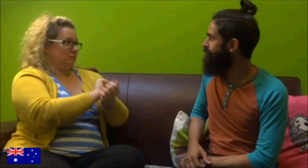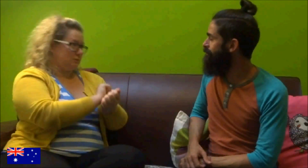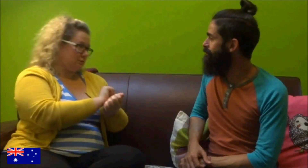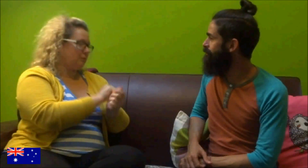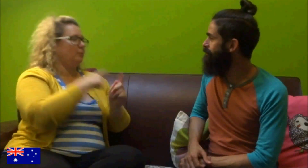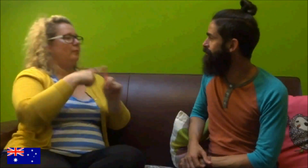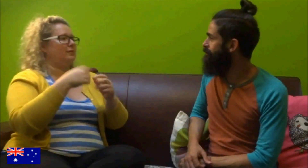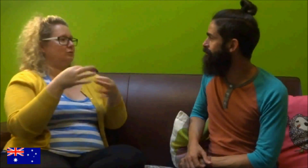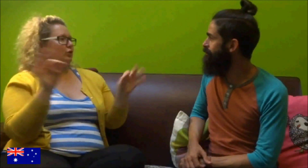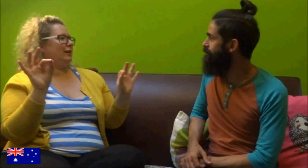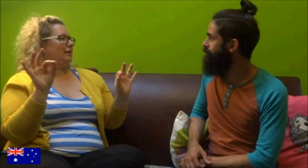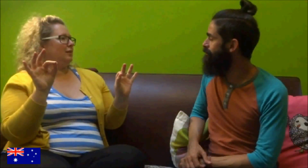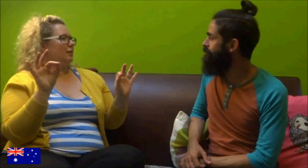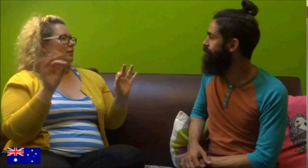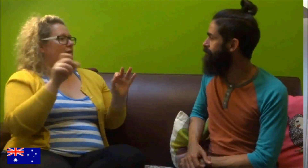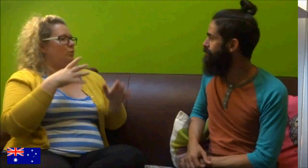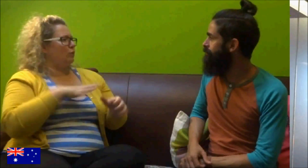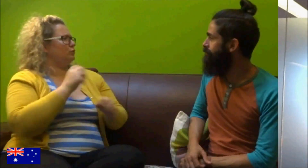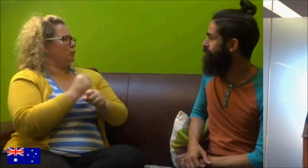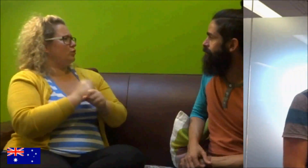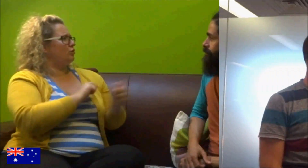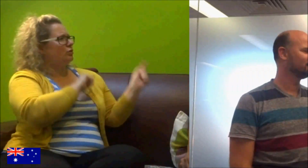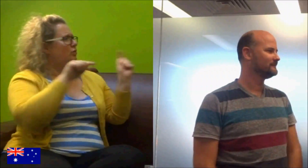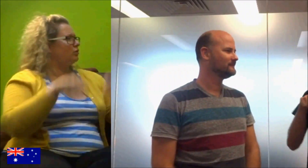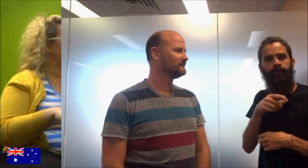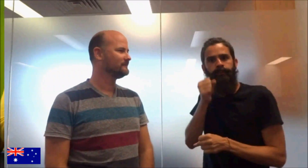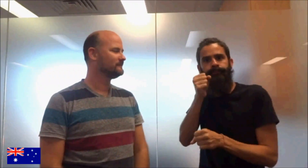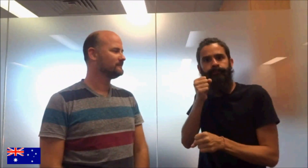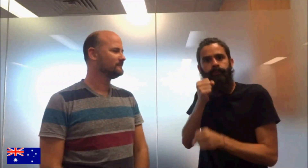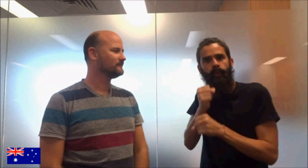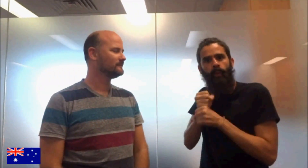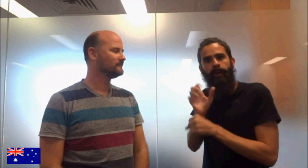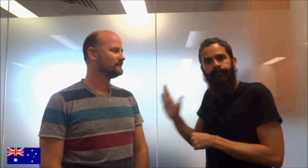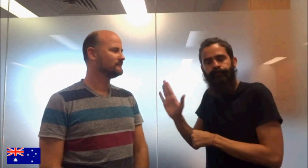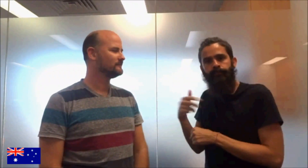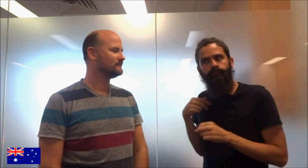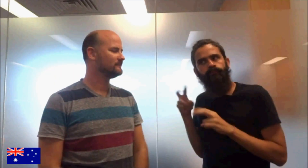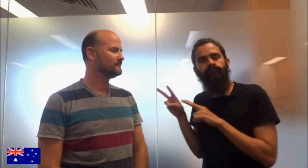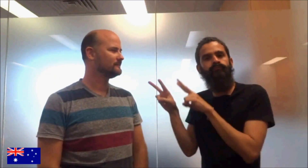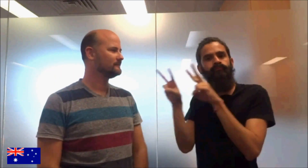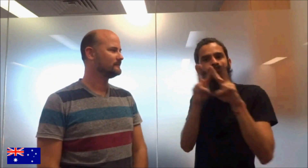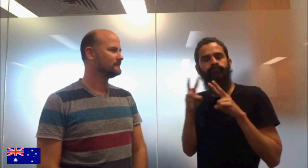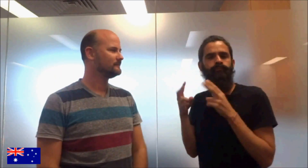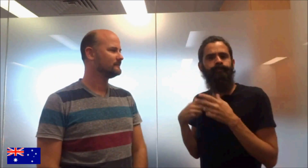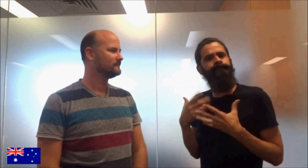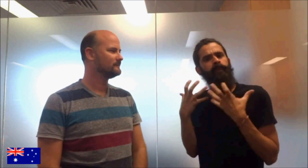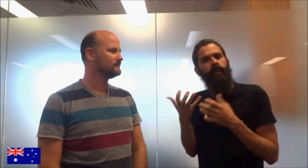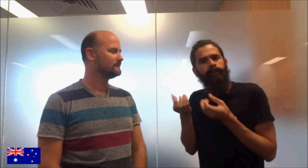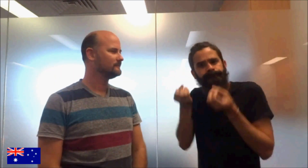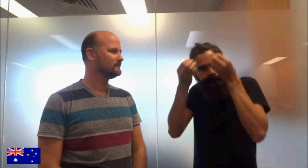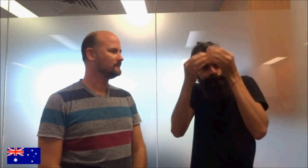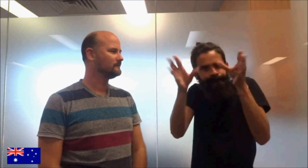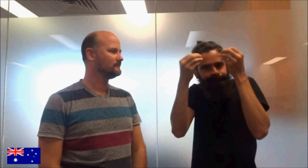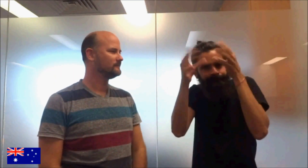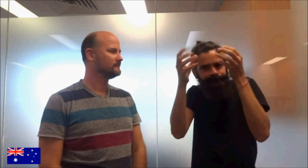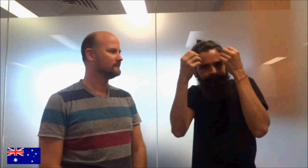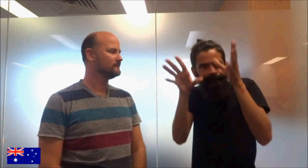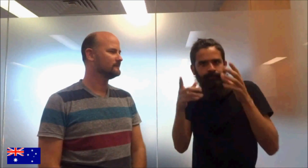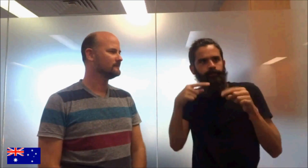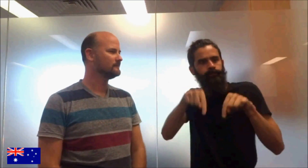prisonniers. Et dans les prisonniers, il y avait aussi des sourds. Et aujourd'hui, en fait, je suis venu à son travail pour visiter un petit peu parce que voilà, je